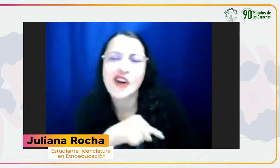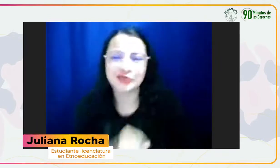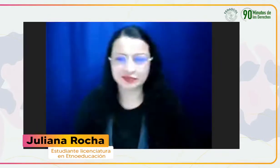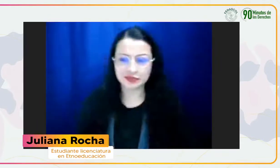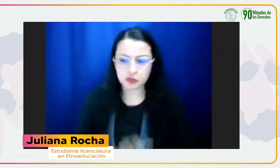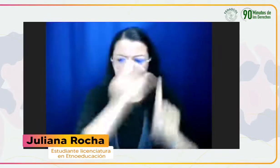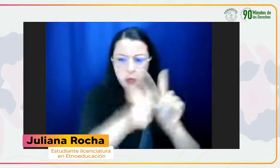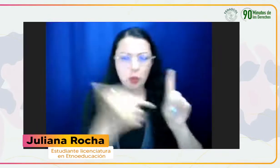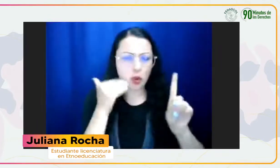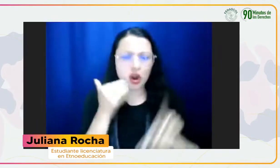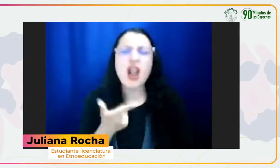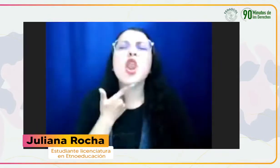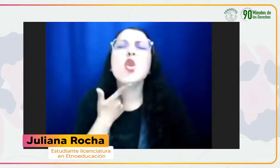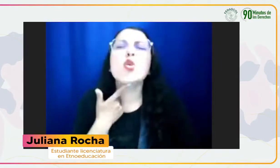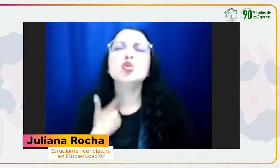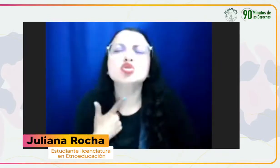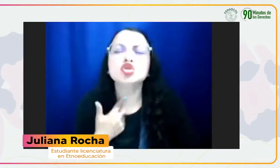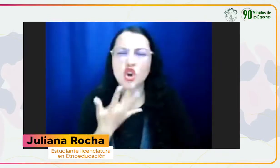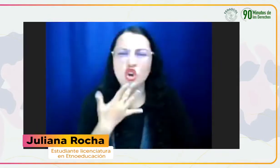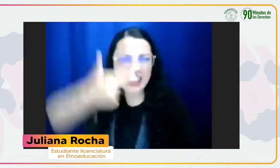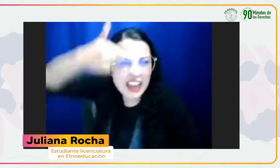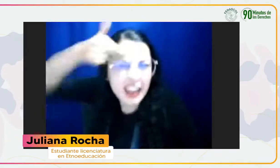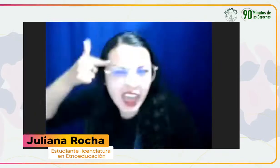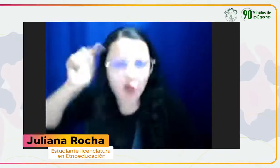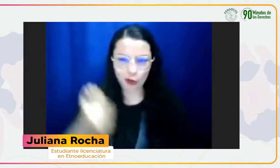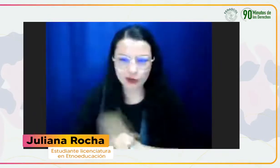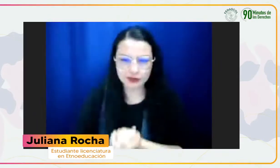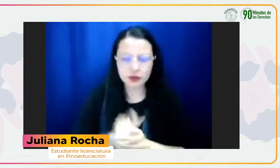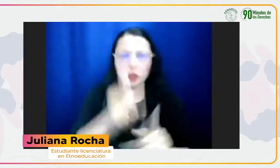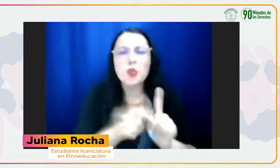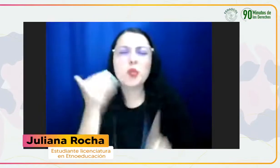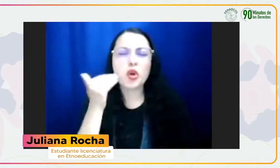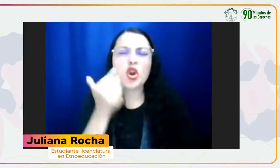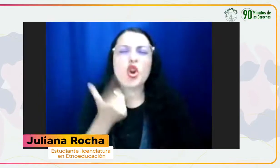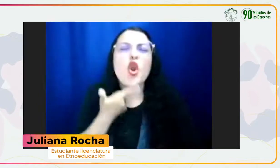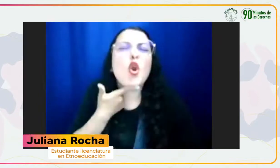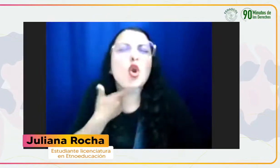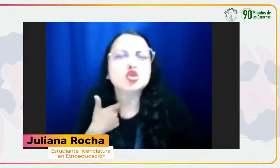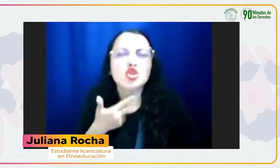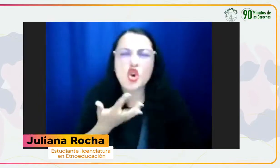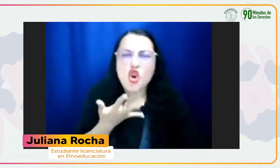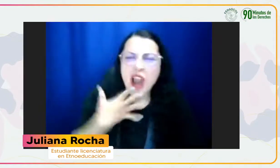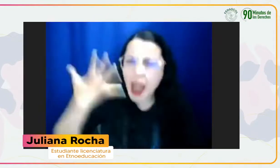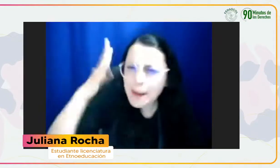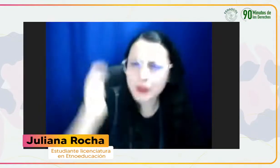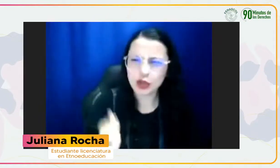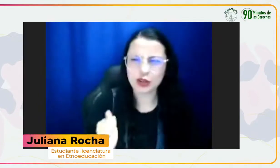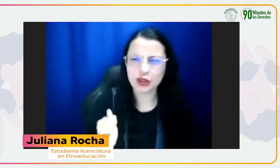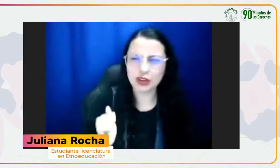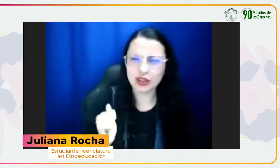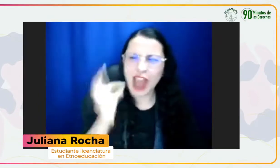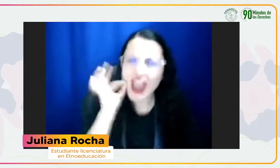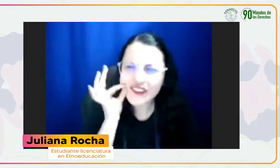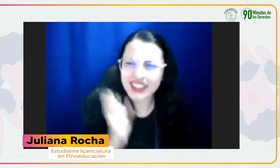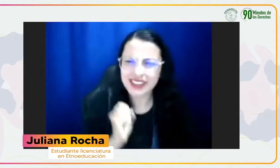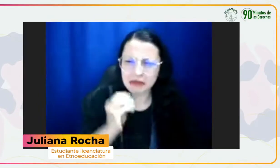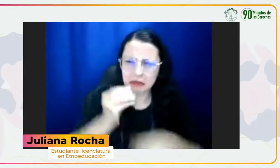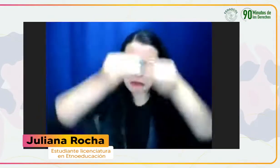que les gusta el rojo o que les gusta el negro o que les gusta el amarillo,